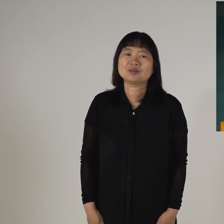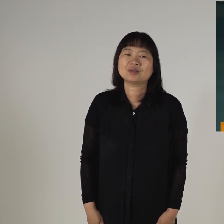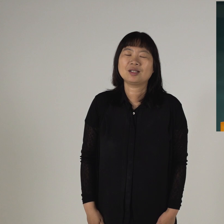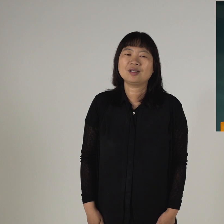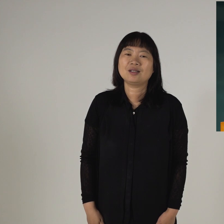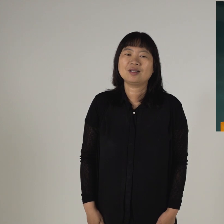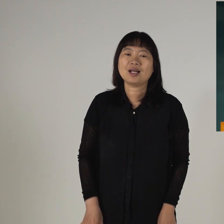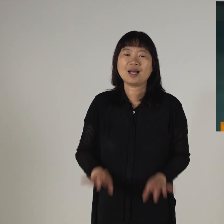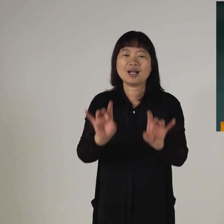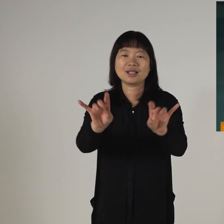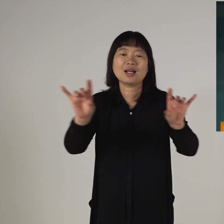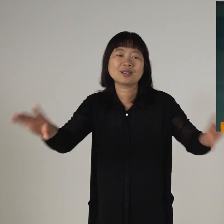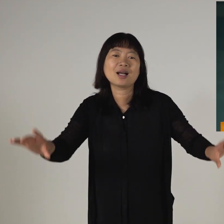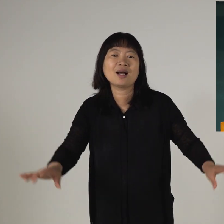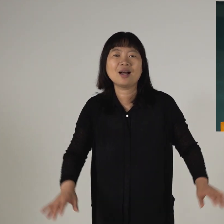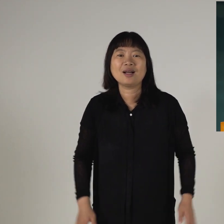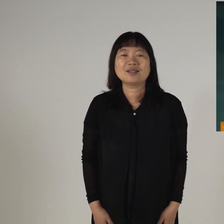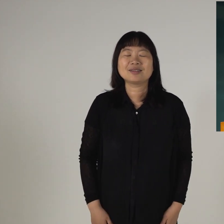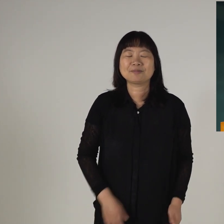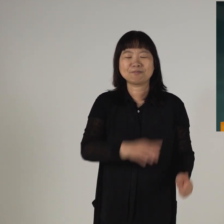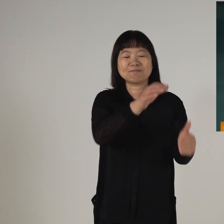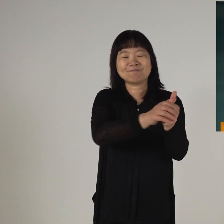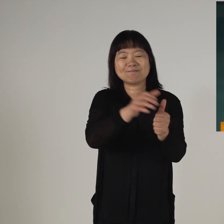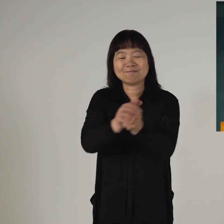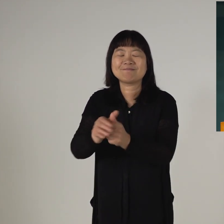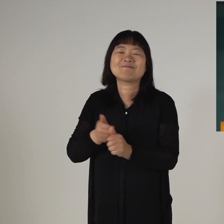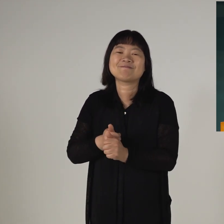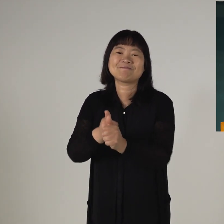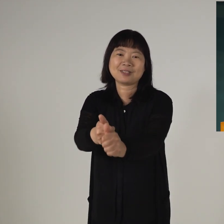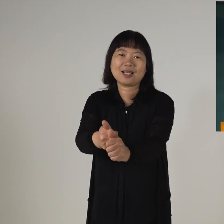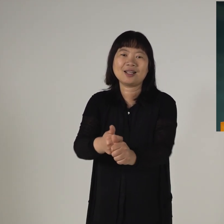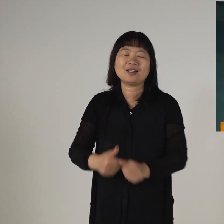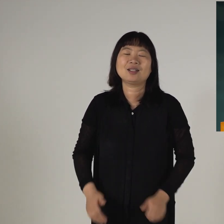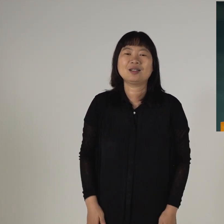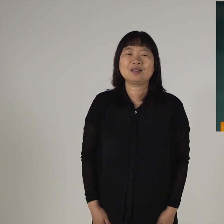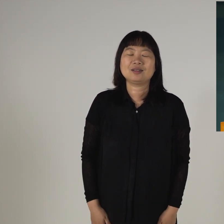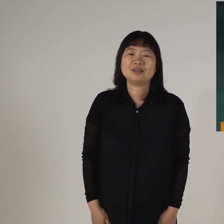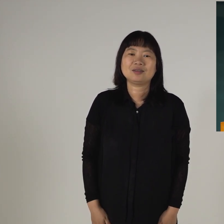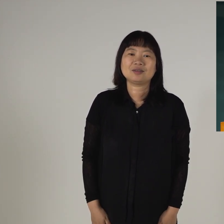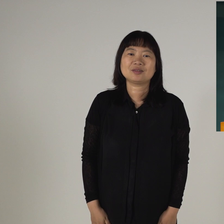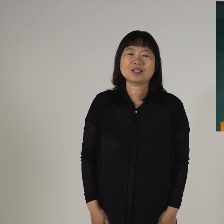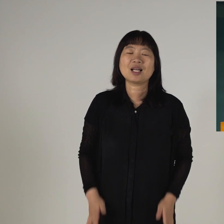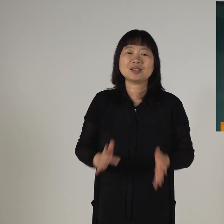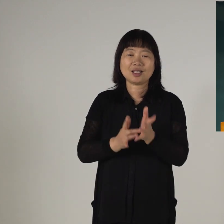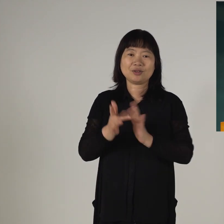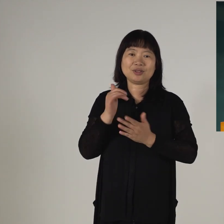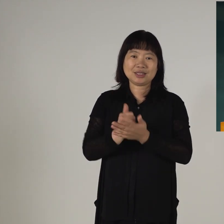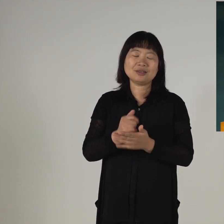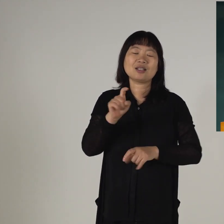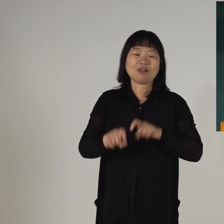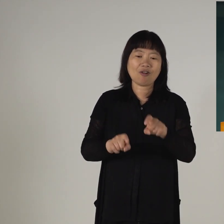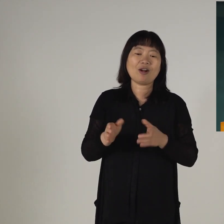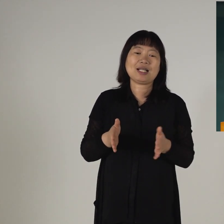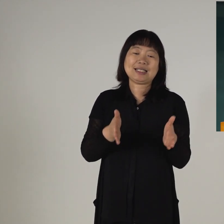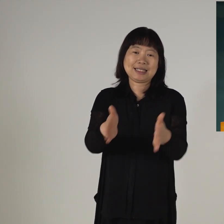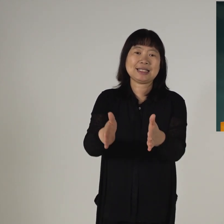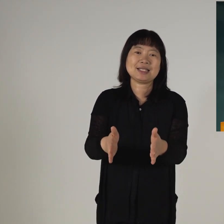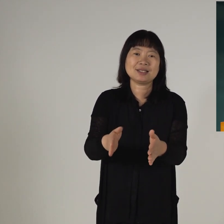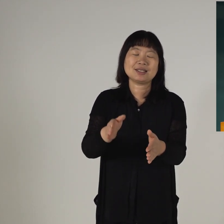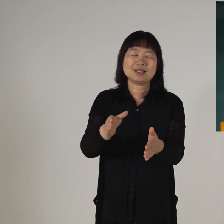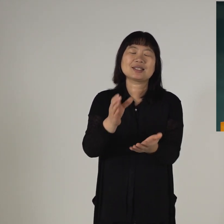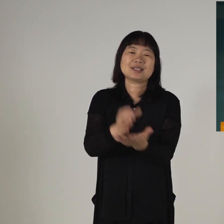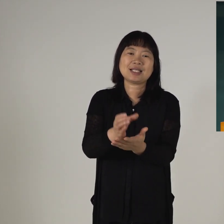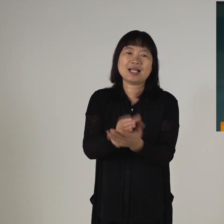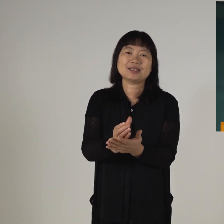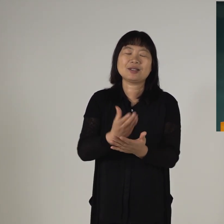그들은 각각의 사명의 분량에 따라서, 형태를 따라서 예수님이 걸어가신 길, 그